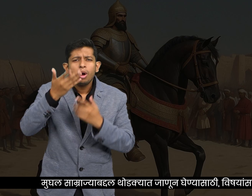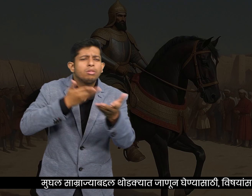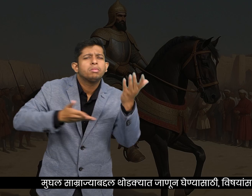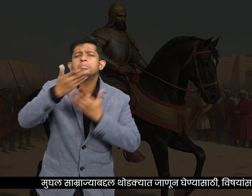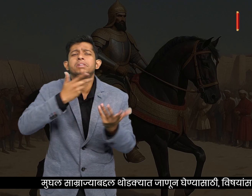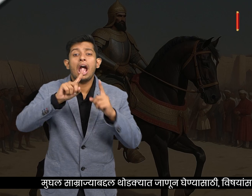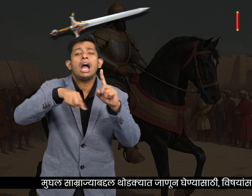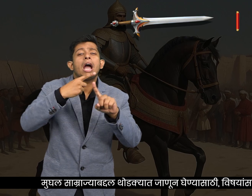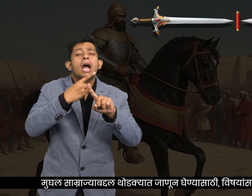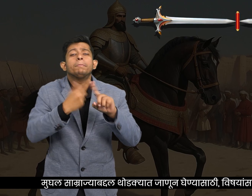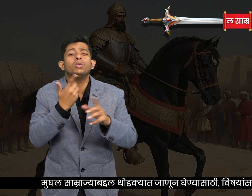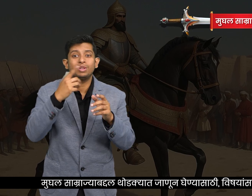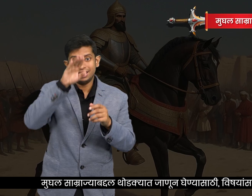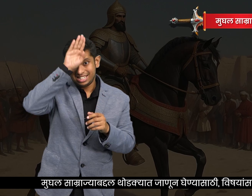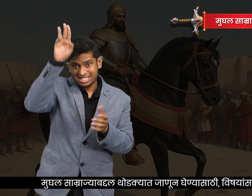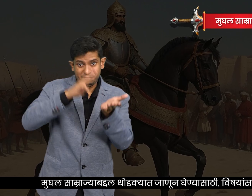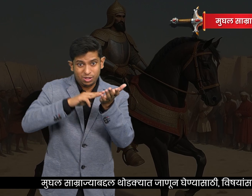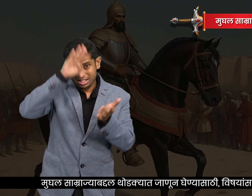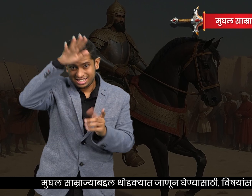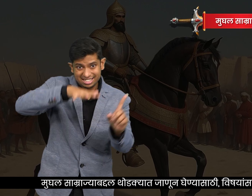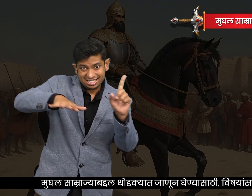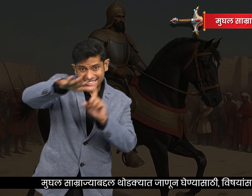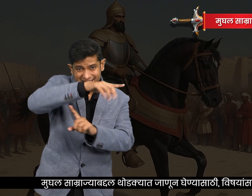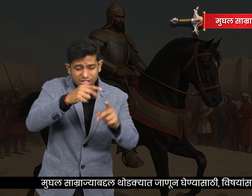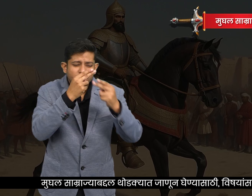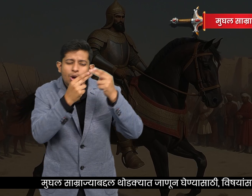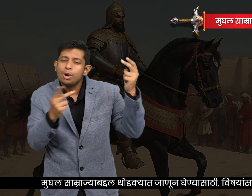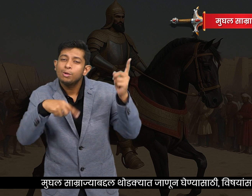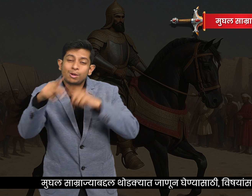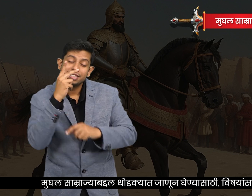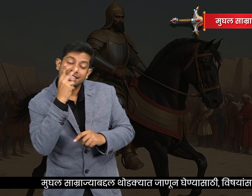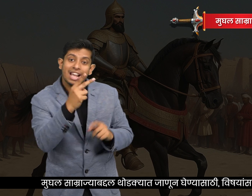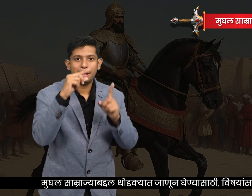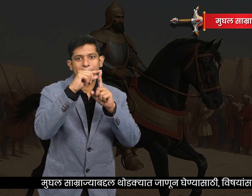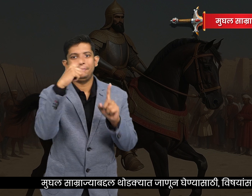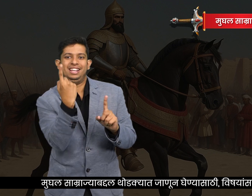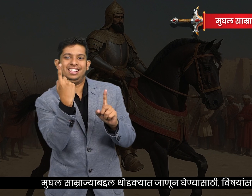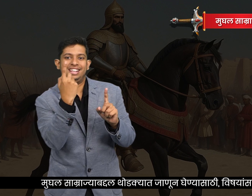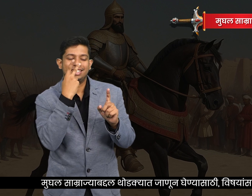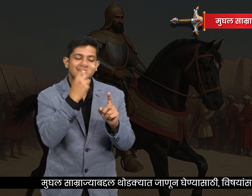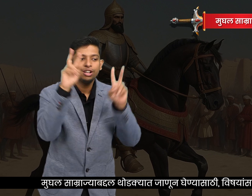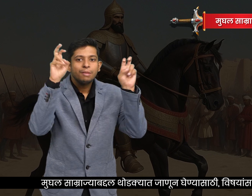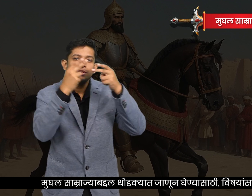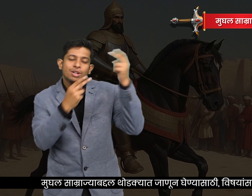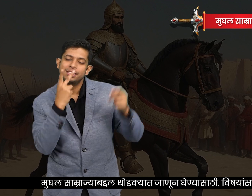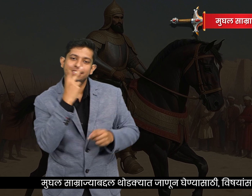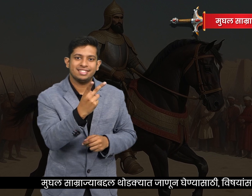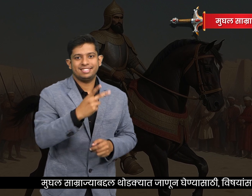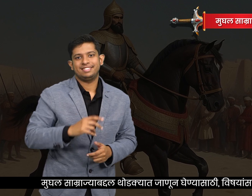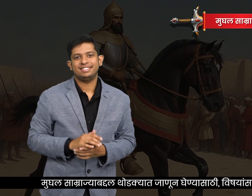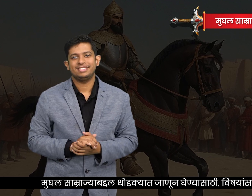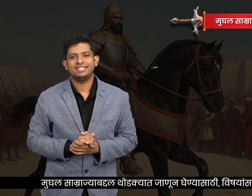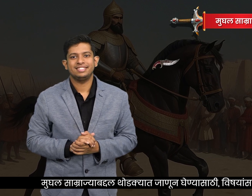मुघल साम्राज्याबद्दल थोडक्यात जाणून घेण्यासाठी विषयांसह भाग 1-6.